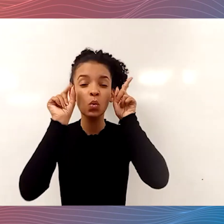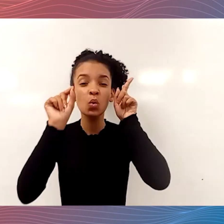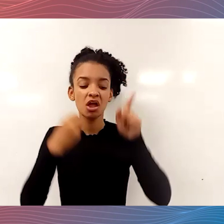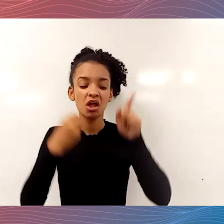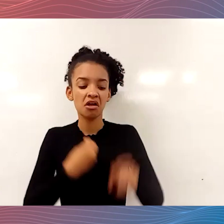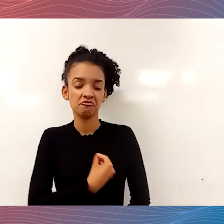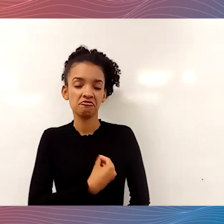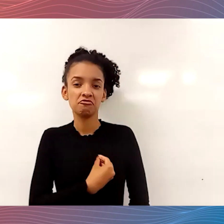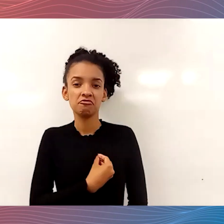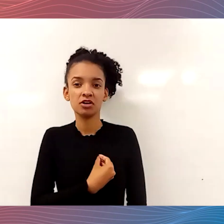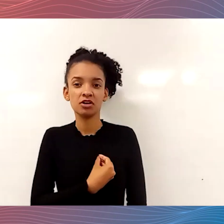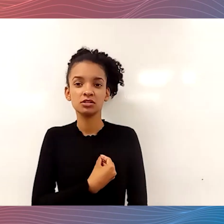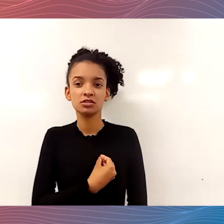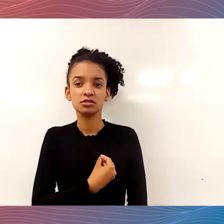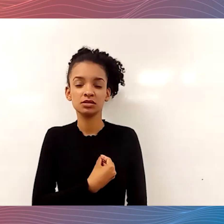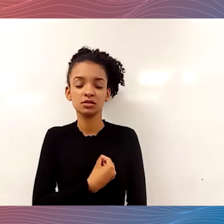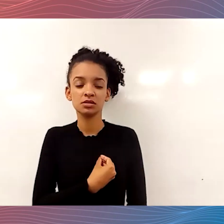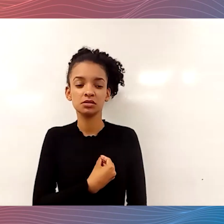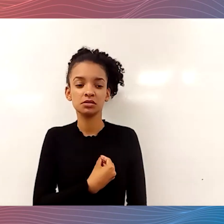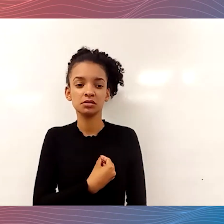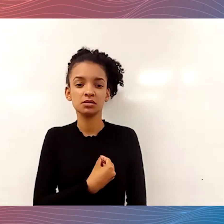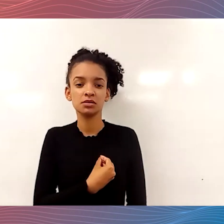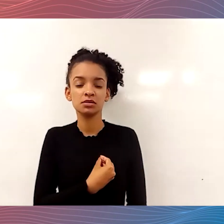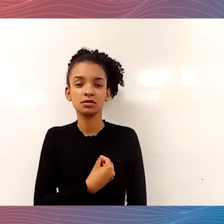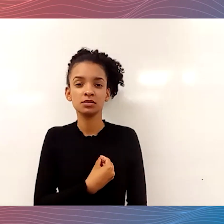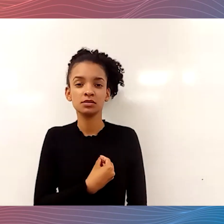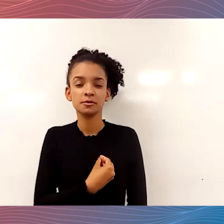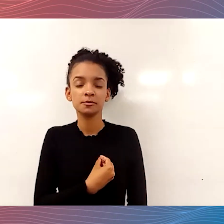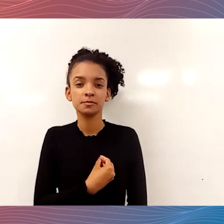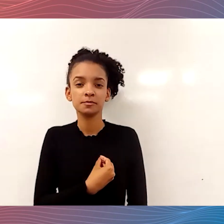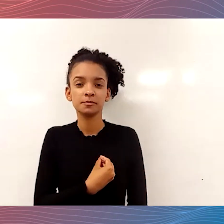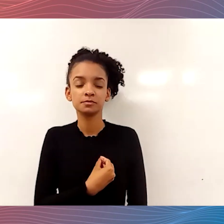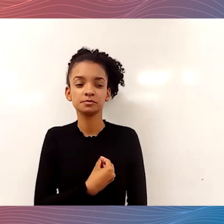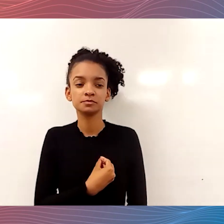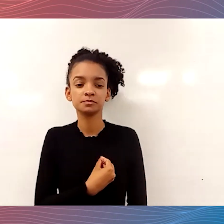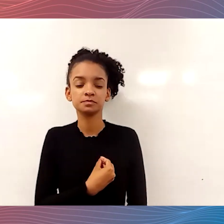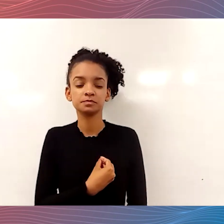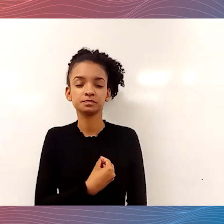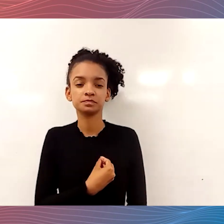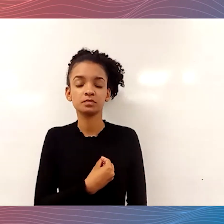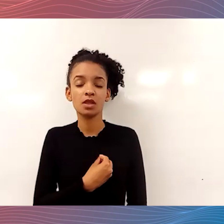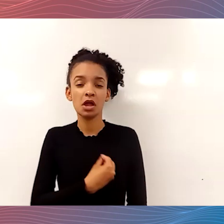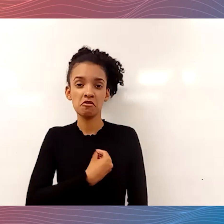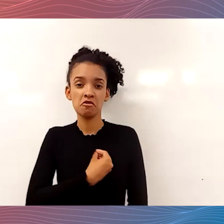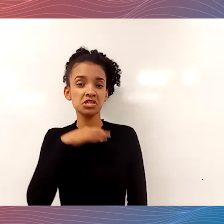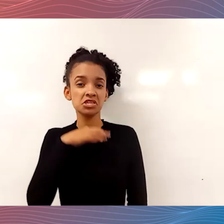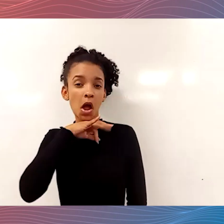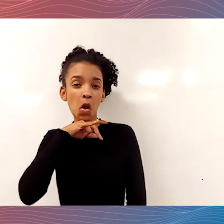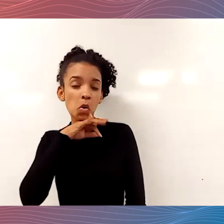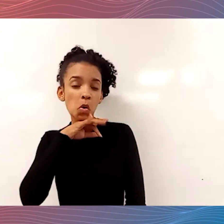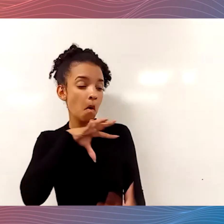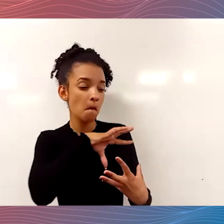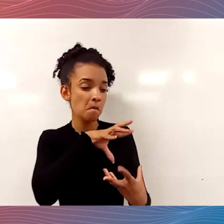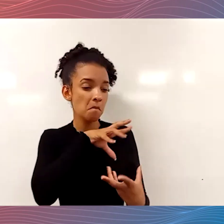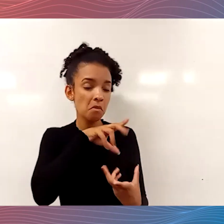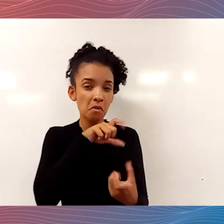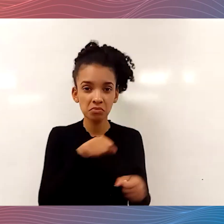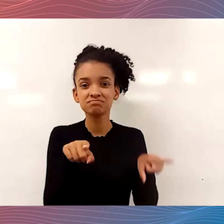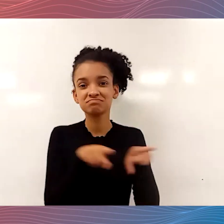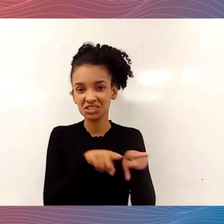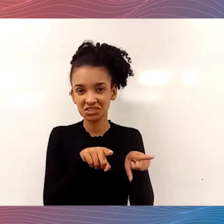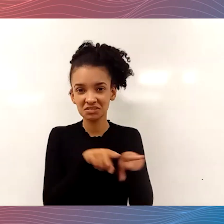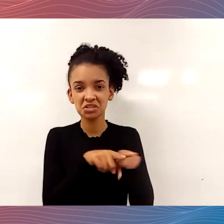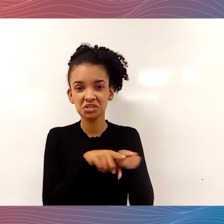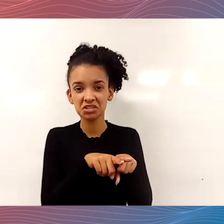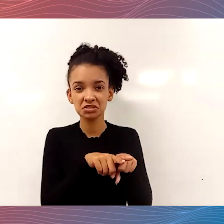James atualizada. Foi, né? O mundo se entregou a um estilo de vida de depravação,